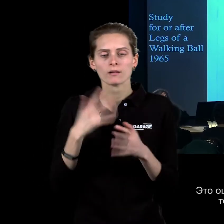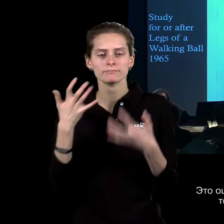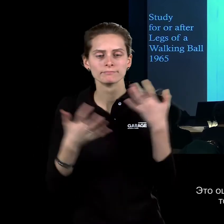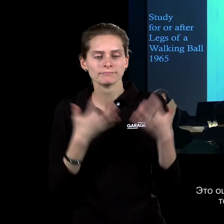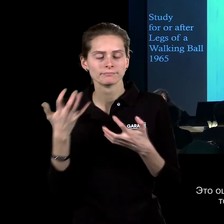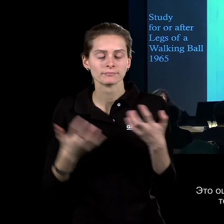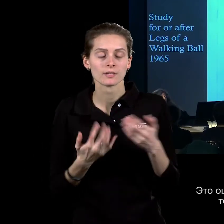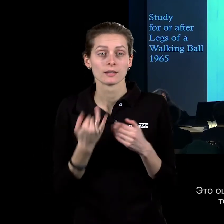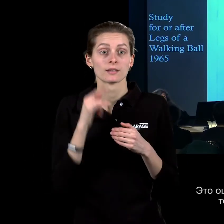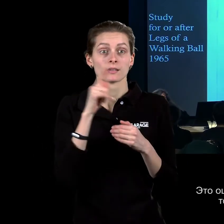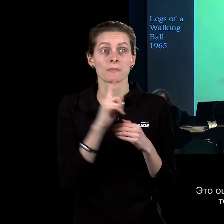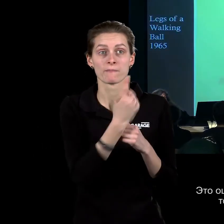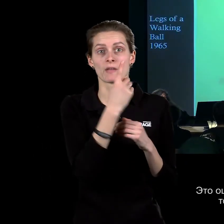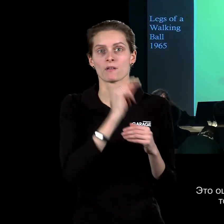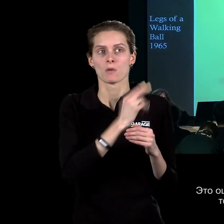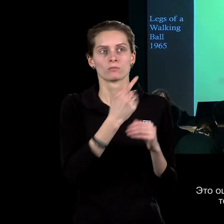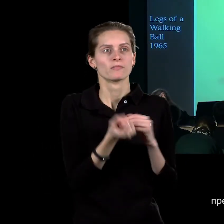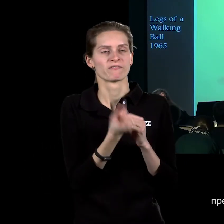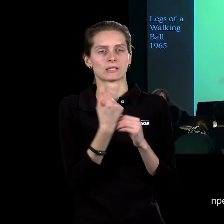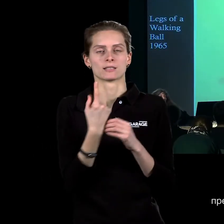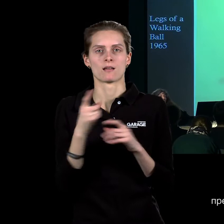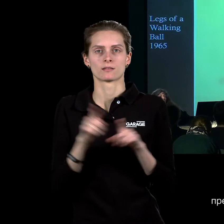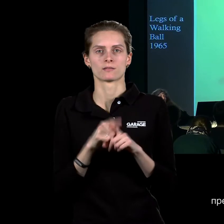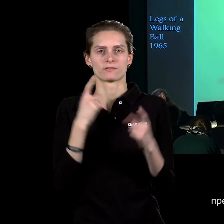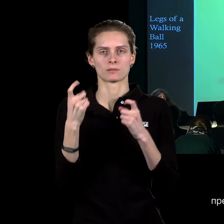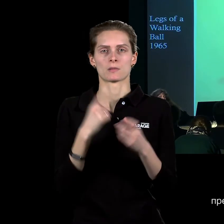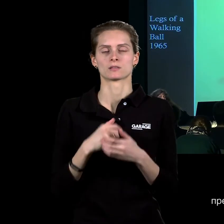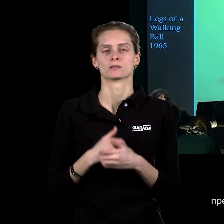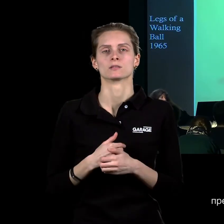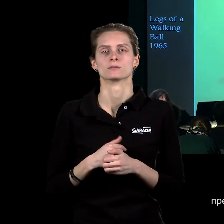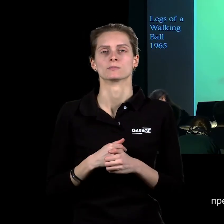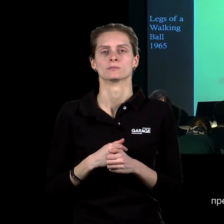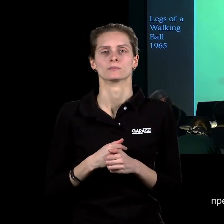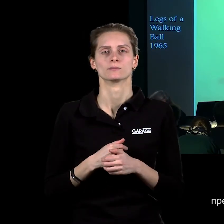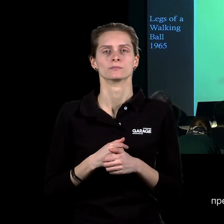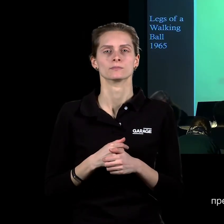что возникает в этих первых работах Эвы Хессе, которые из